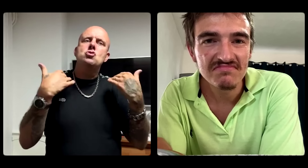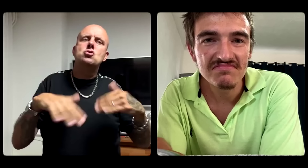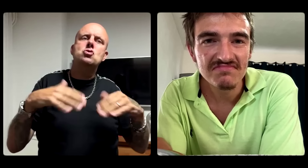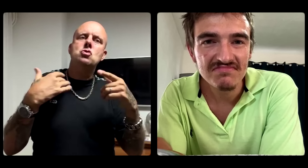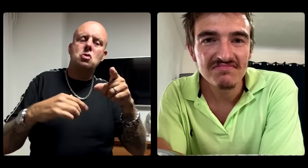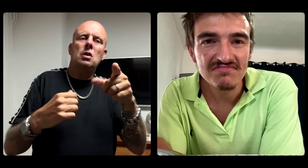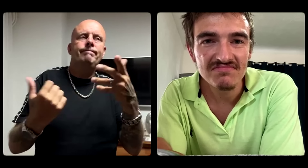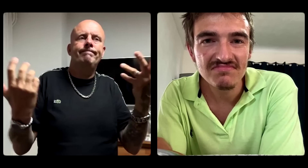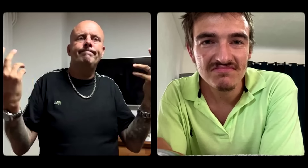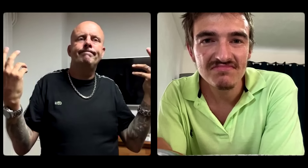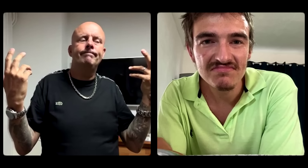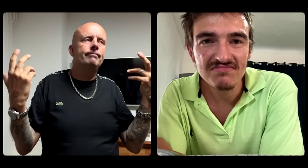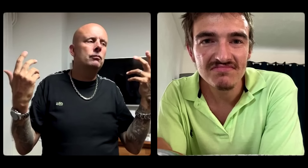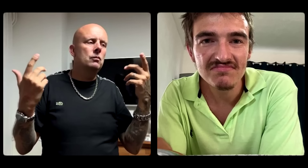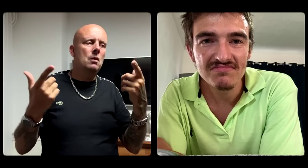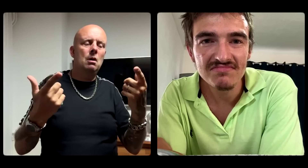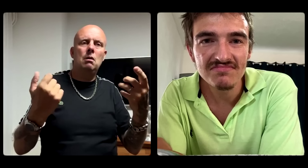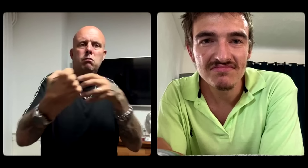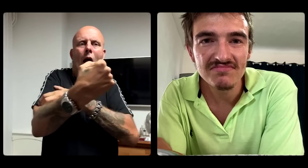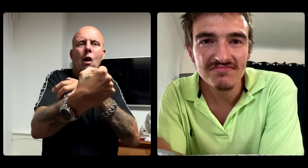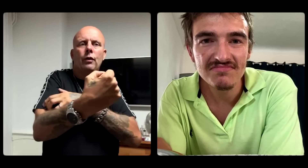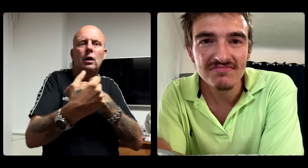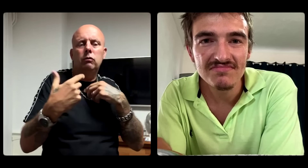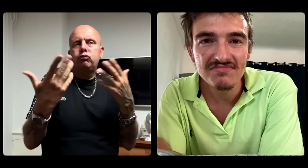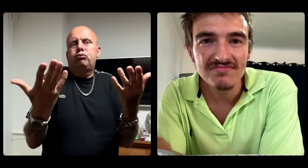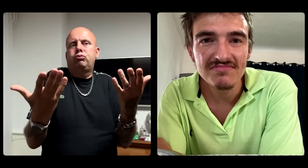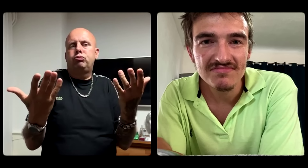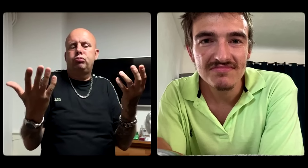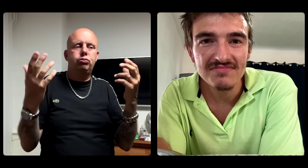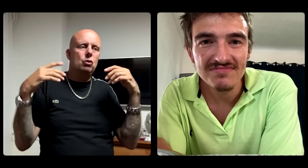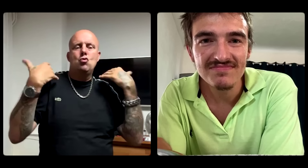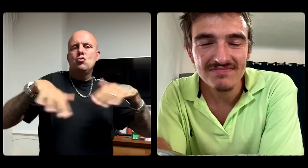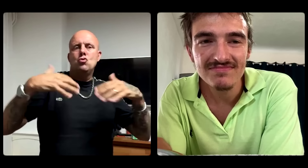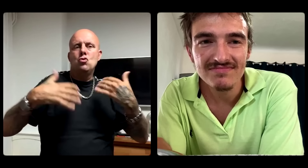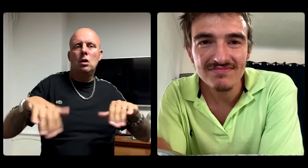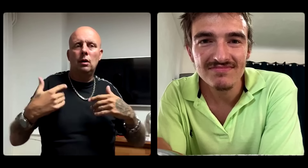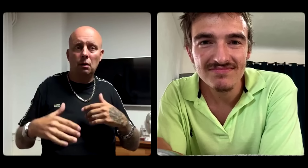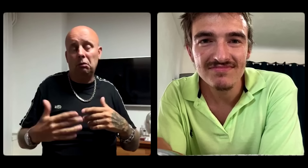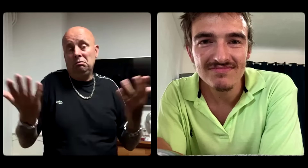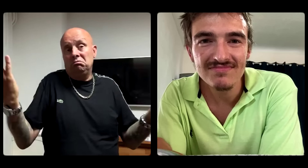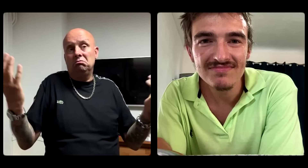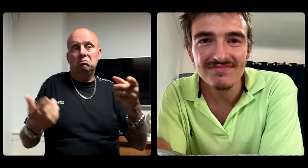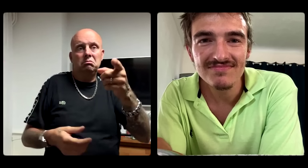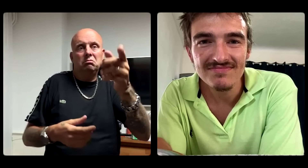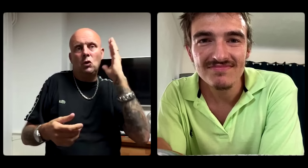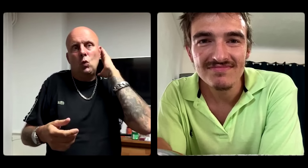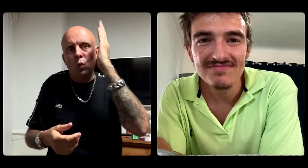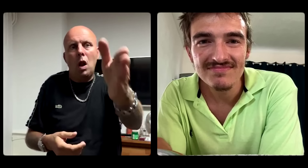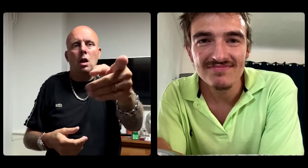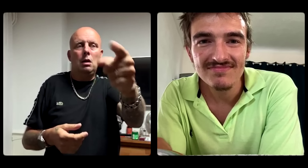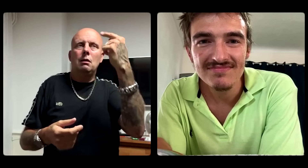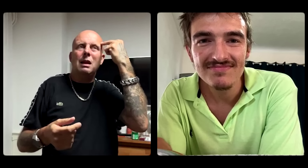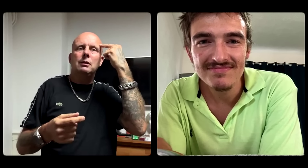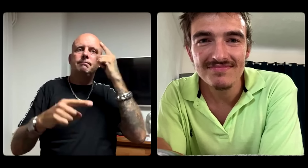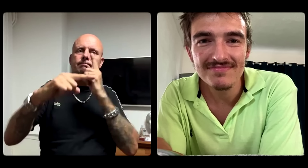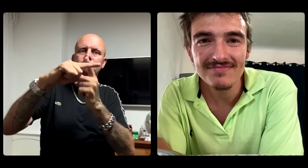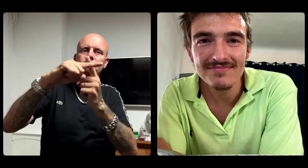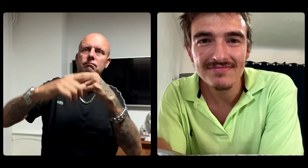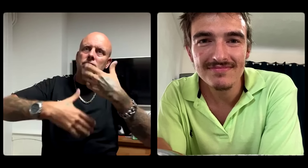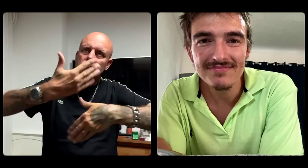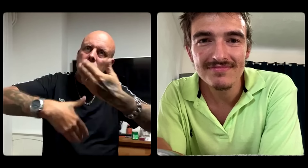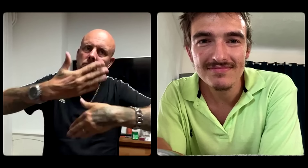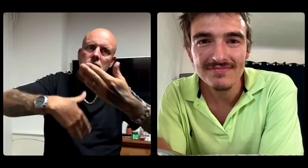ik ermee opgeschoten en nu weet ik niet wat. Haven. Nee, jij praat er ook weer over. Dat is zo fucking teleurstellend.